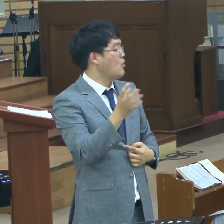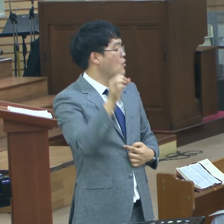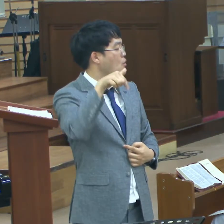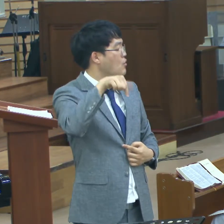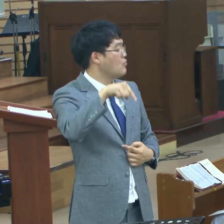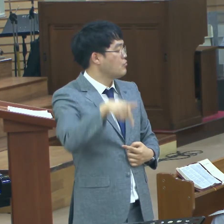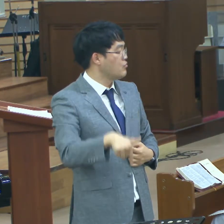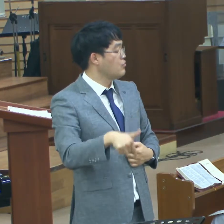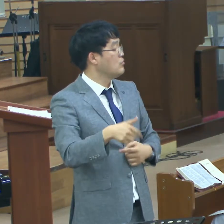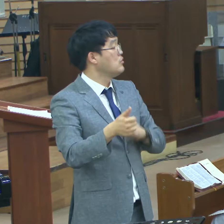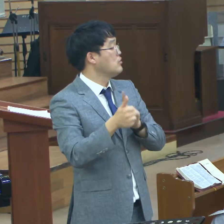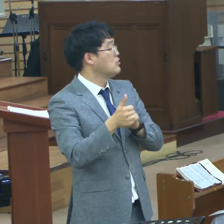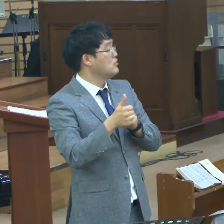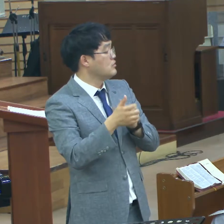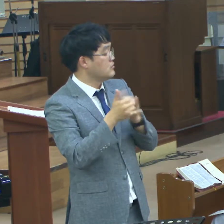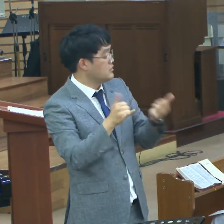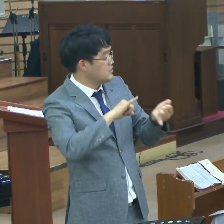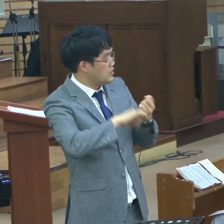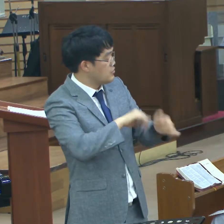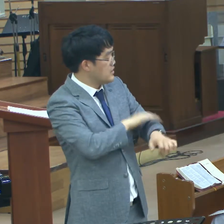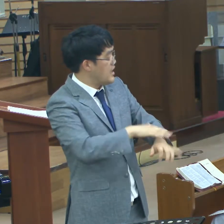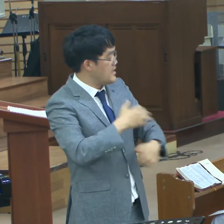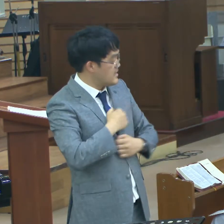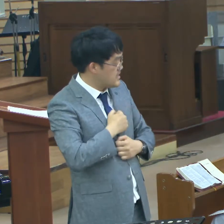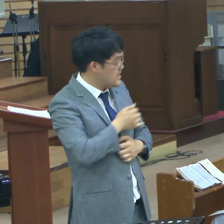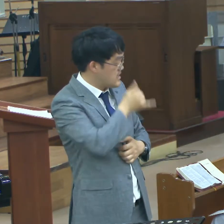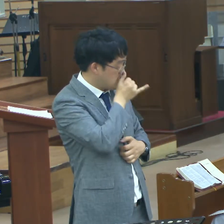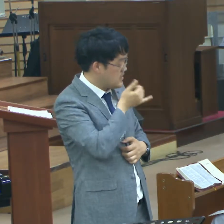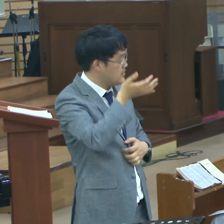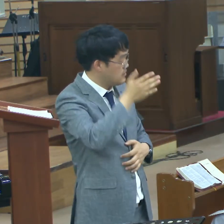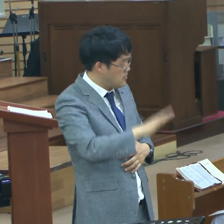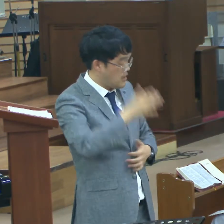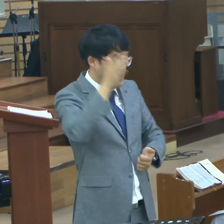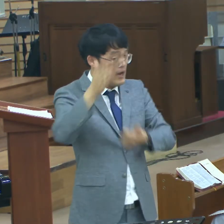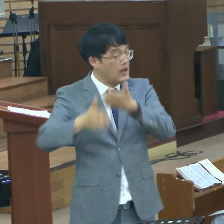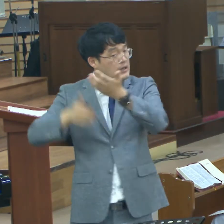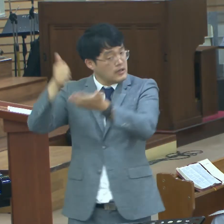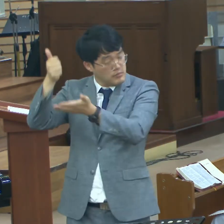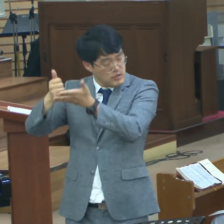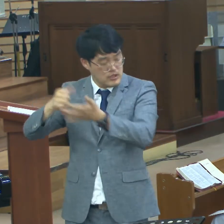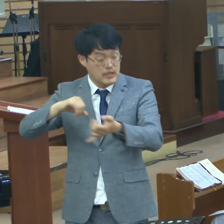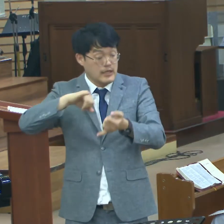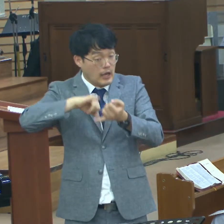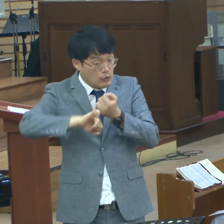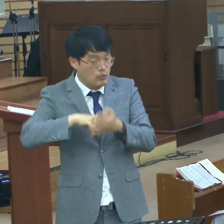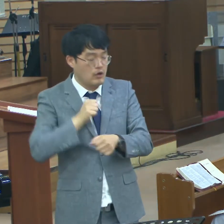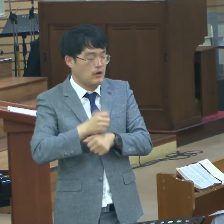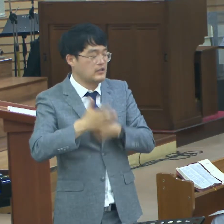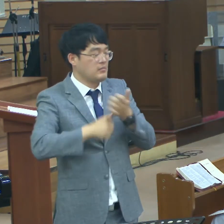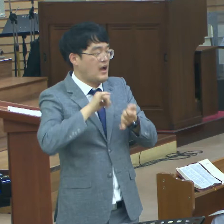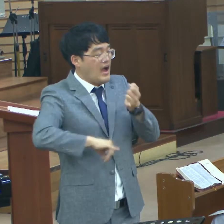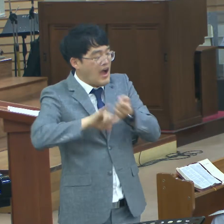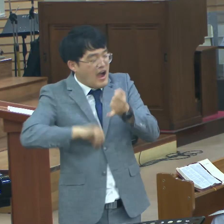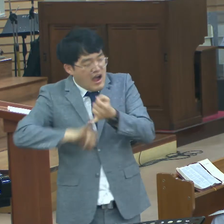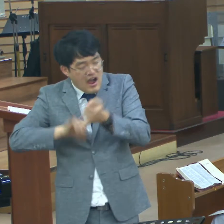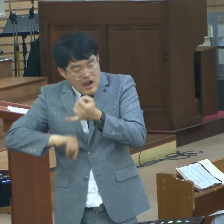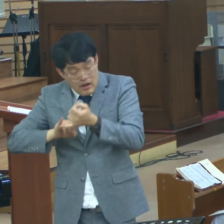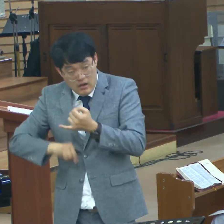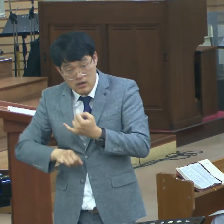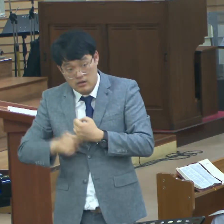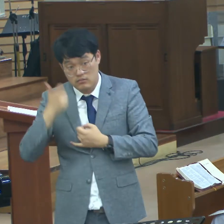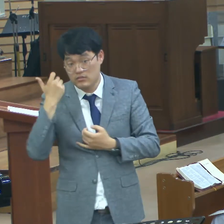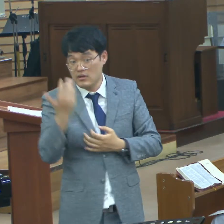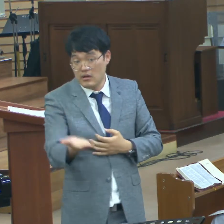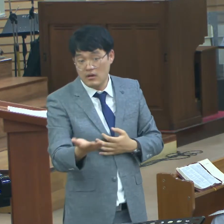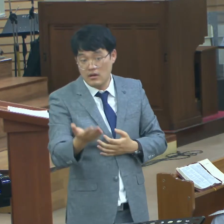우리 허은국 씨도 이렇게 약속을 잘 지키는데 하나님이 약속을 시켜놓고 약속을 하시고는